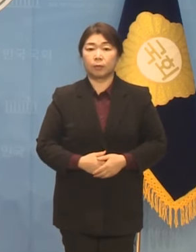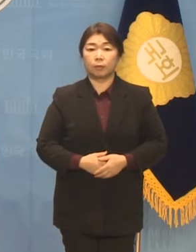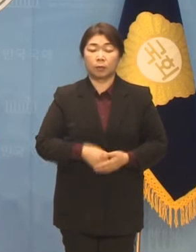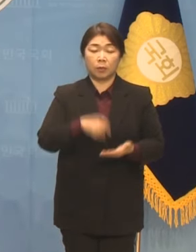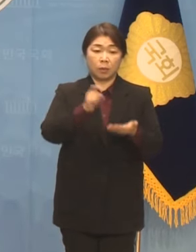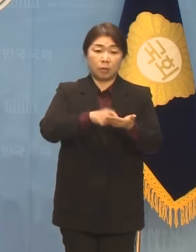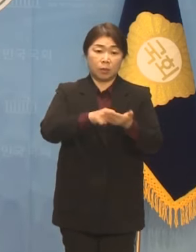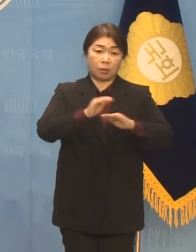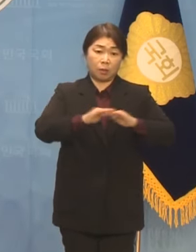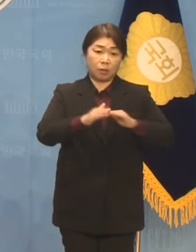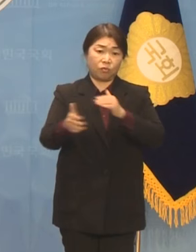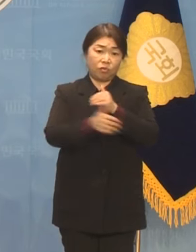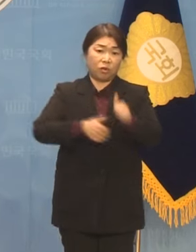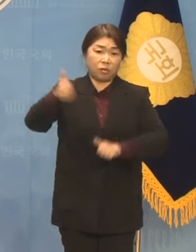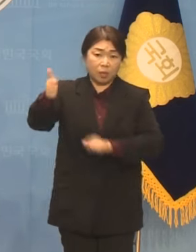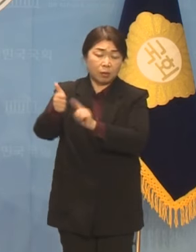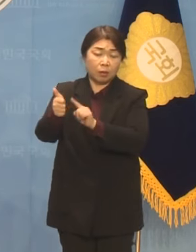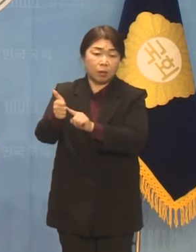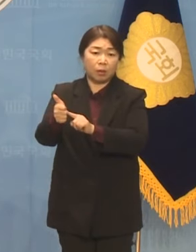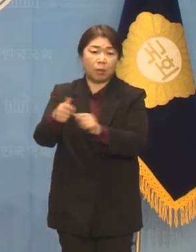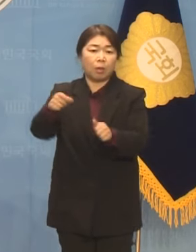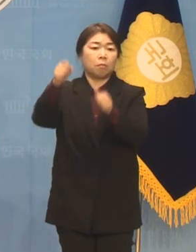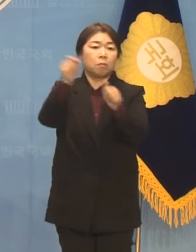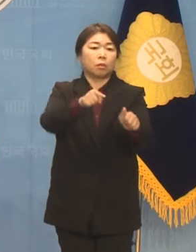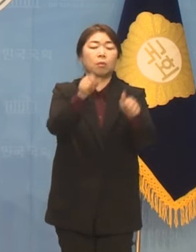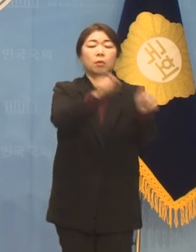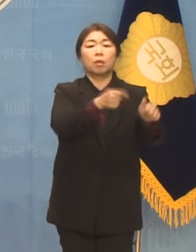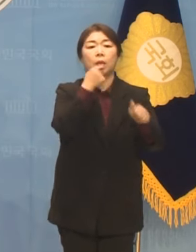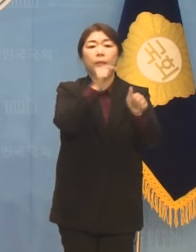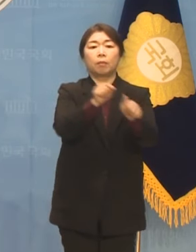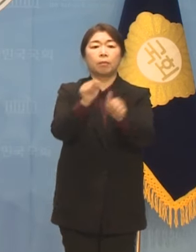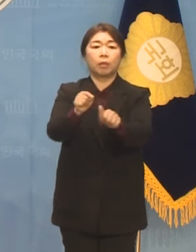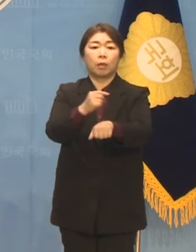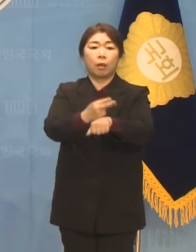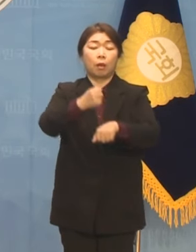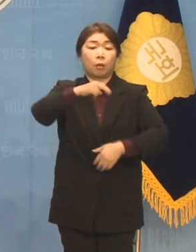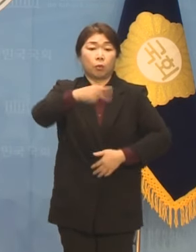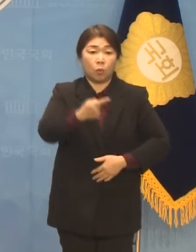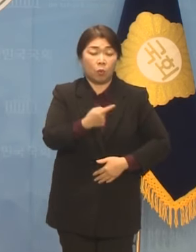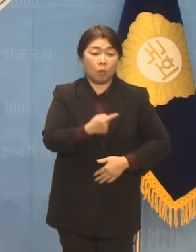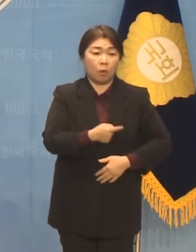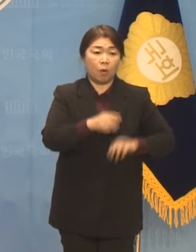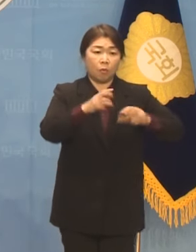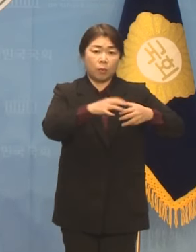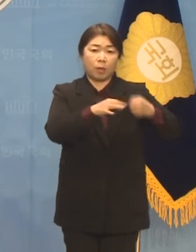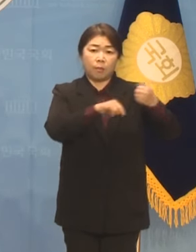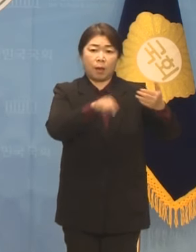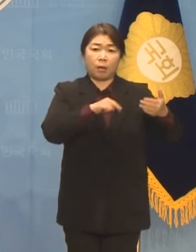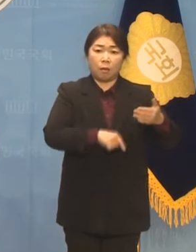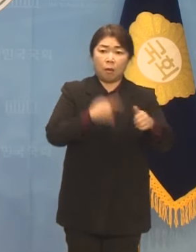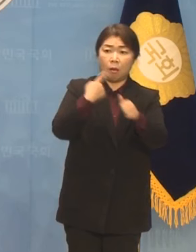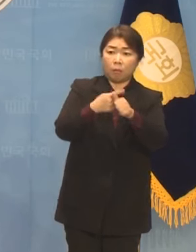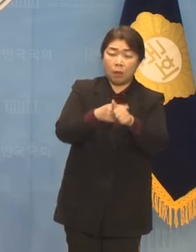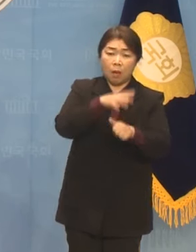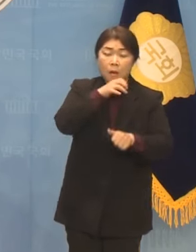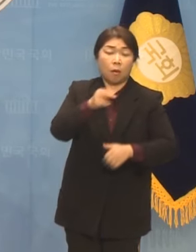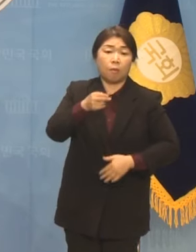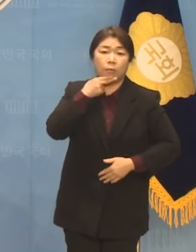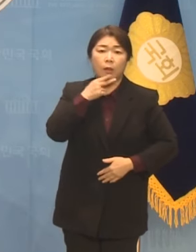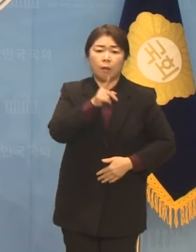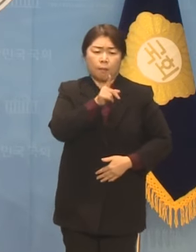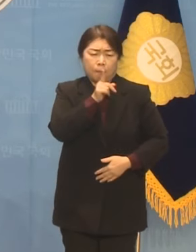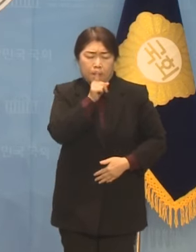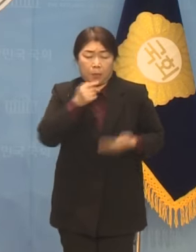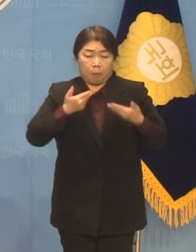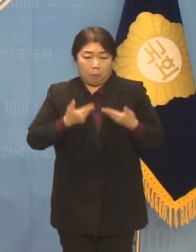비대위원장이 시스템 바깥의 낙하산 공천을 시사해도 어떠한 당내 비판 없이 조용합니다.